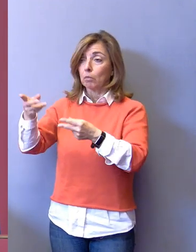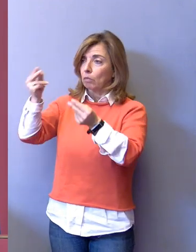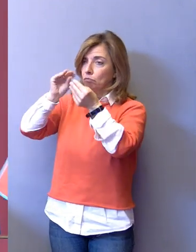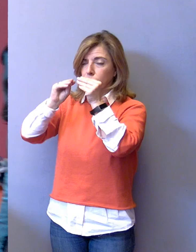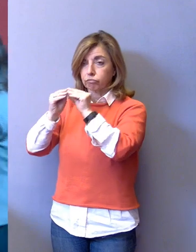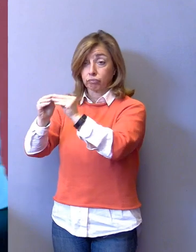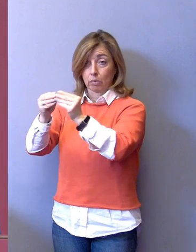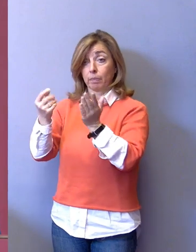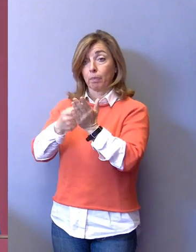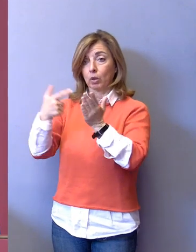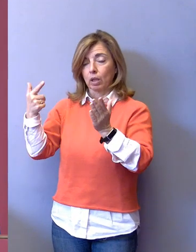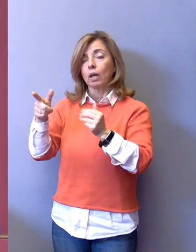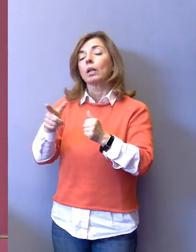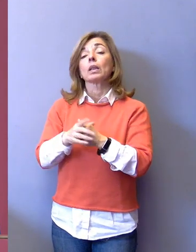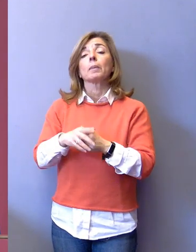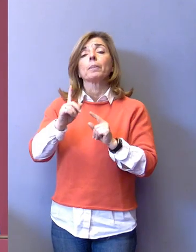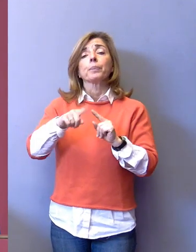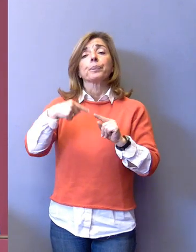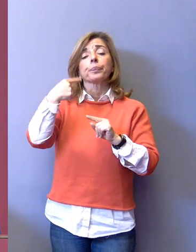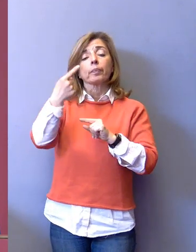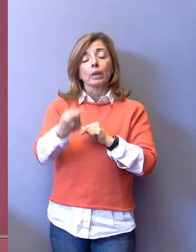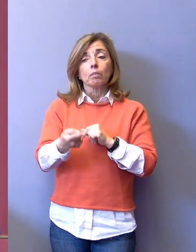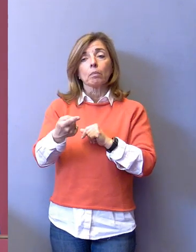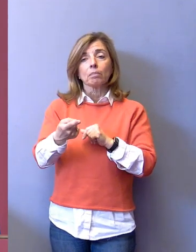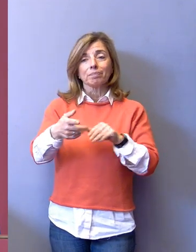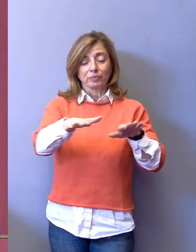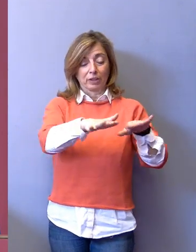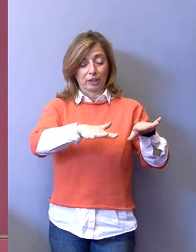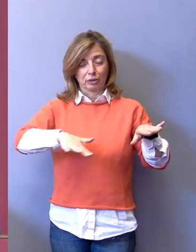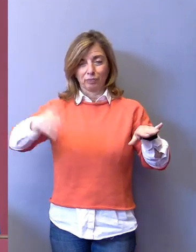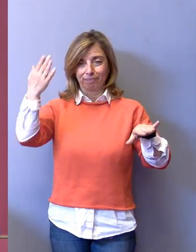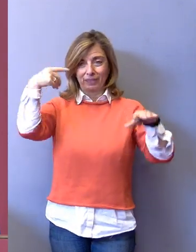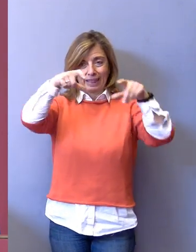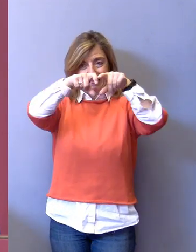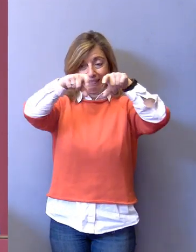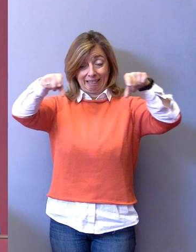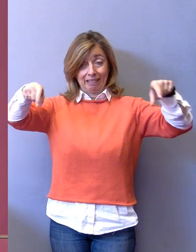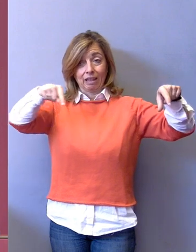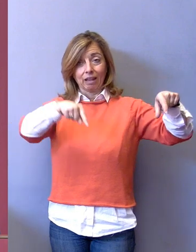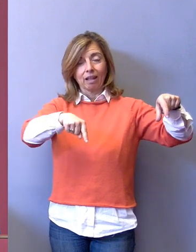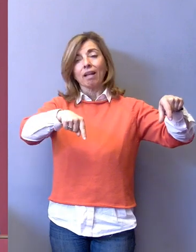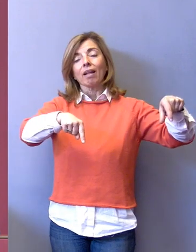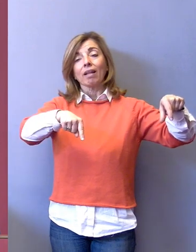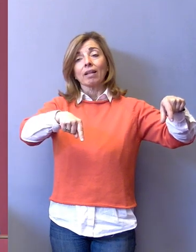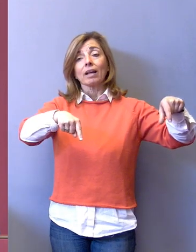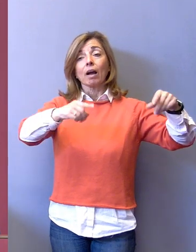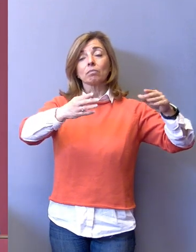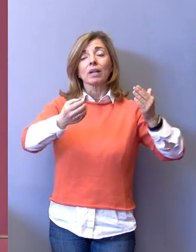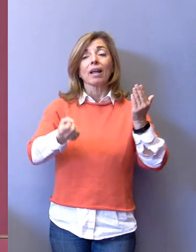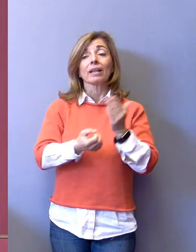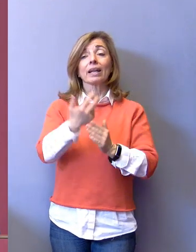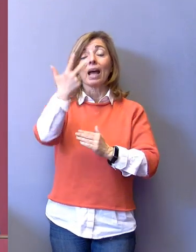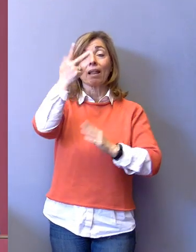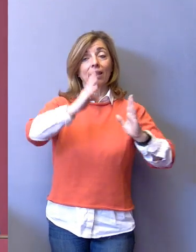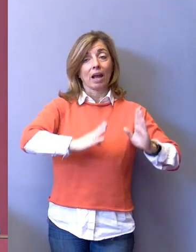Dopodiché sul precedente sedime della diga andremo a realizzare tre nuove palazzine di